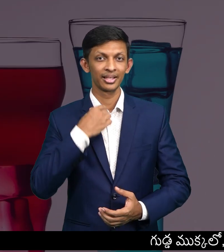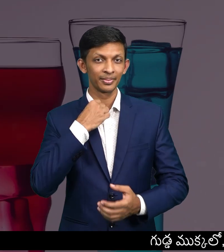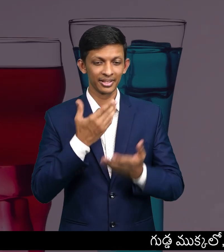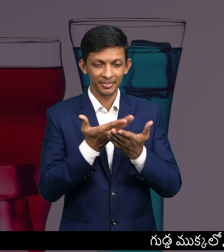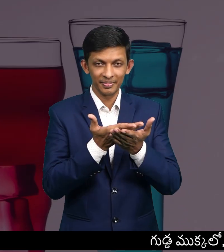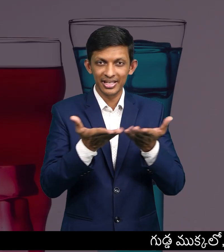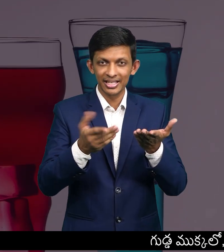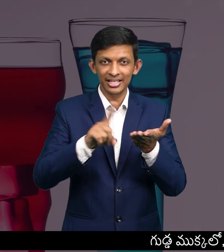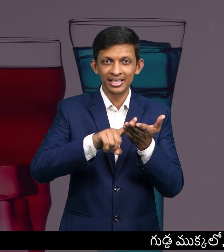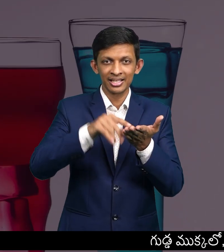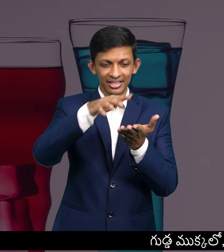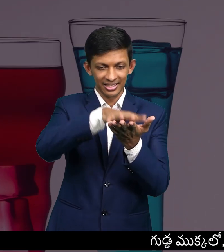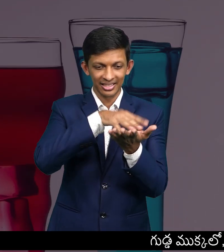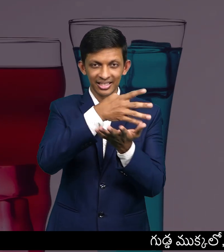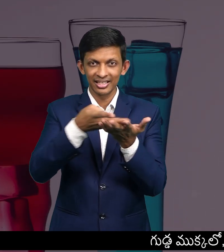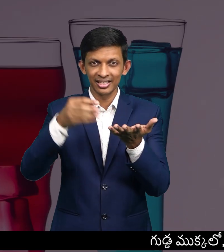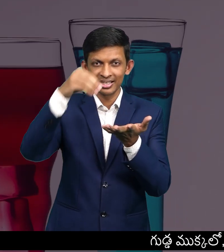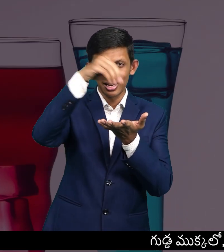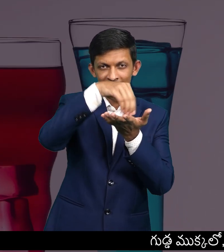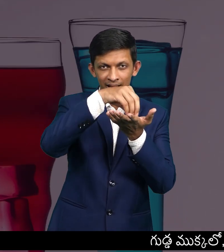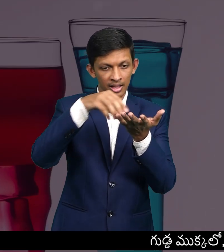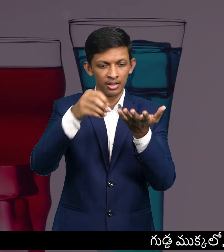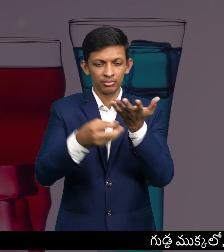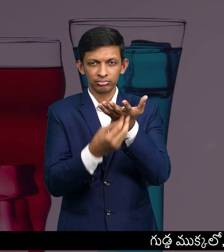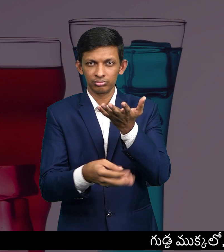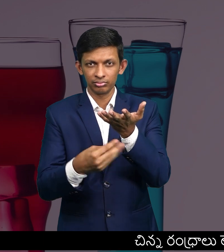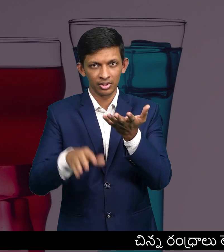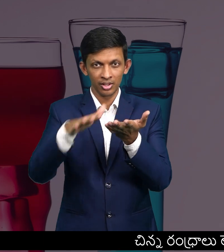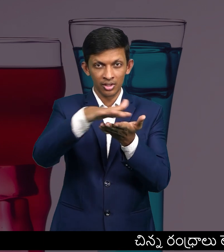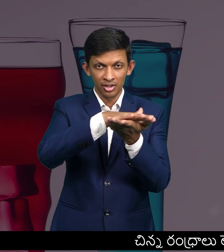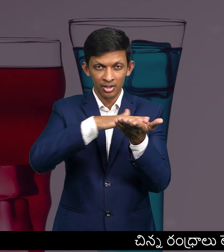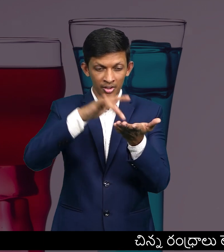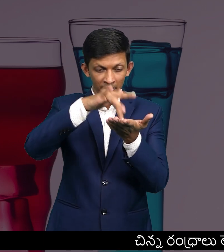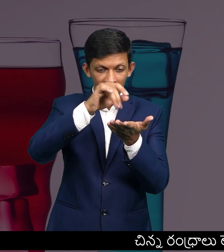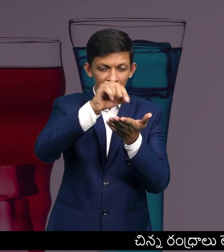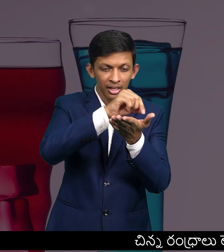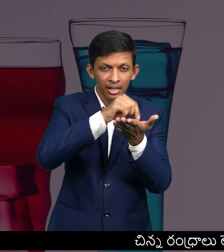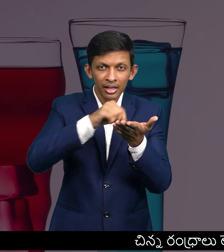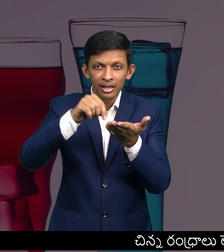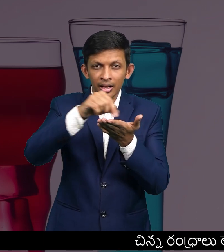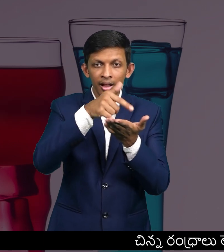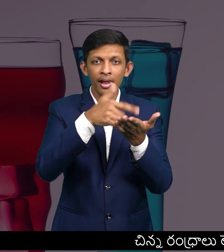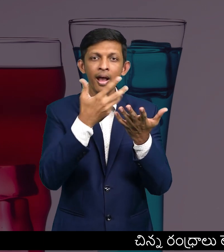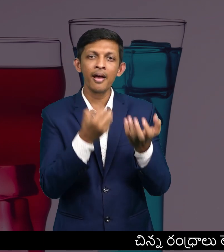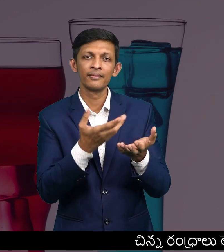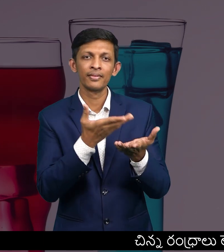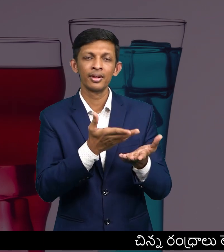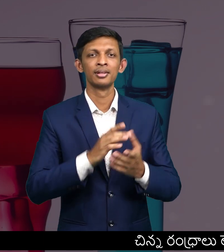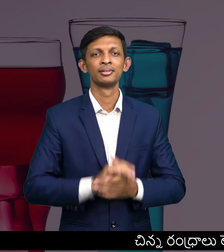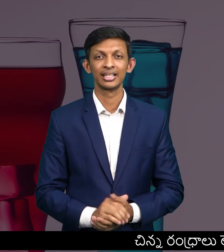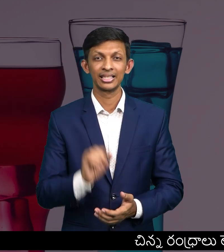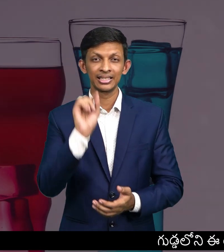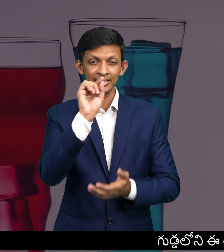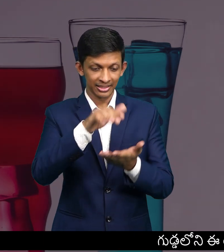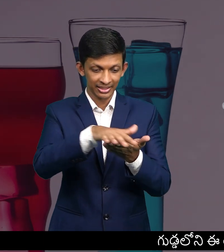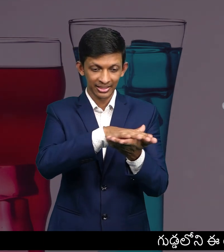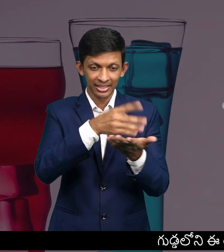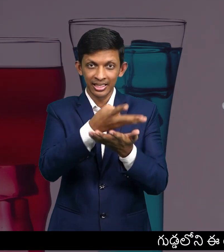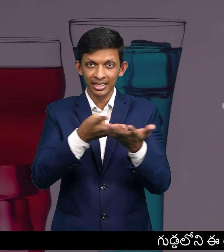గుడ్డ ముక్కలో నేసిన దారాల మధ్య చిన్న రంధ్రాలు లేదా చిల్లులు ఉంటాయి. గుడ్డలోని ఈ